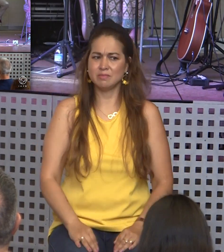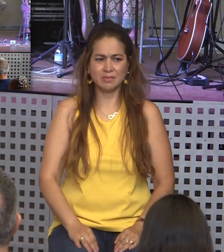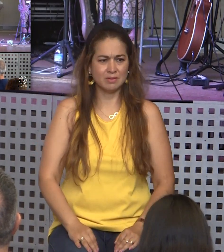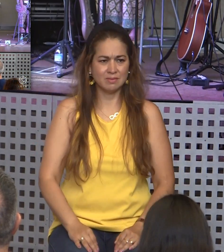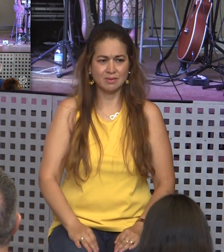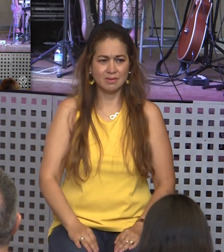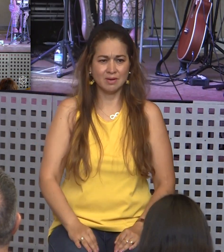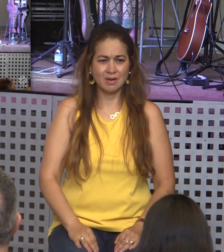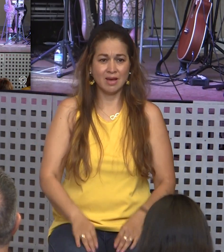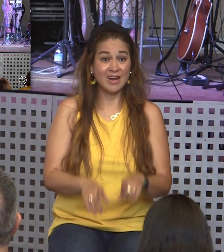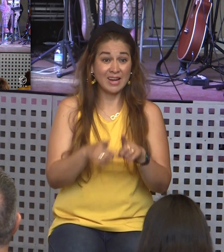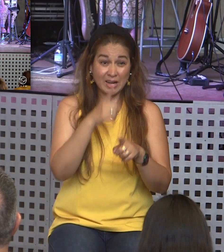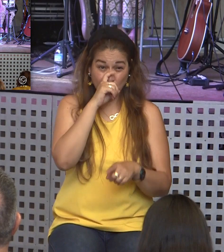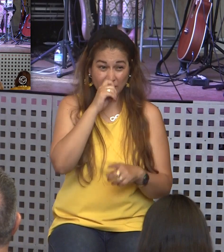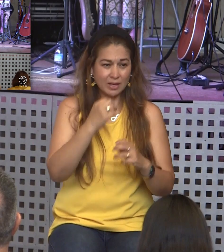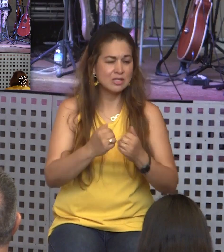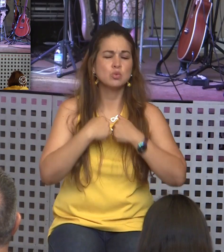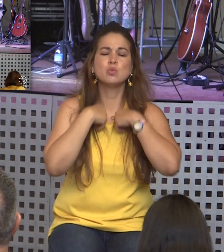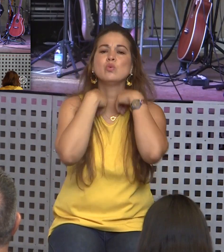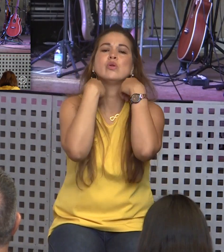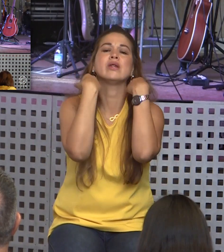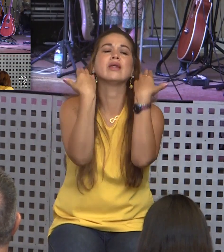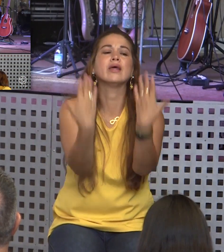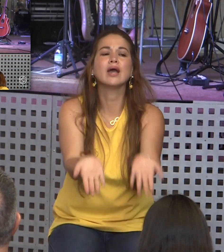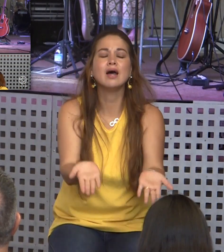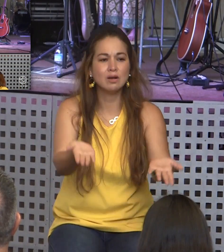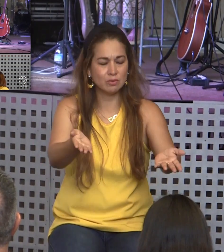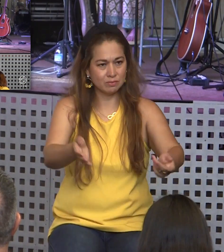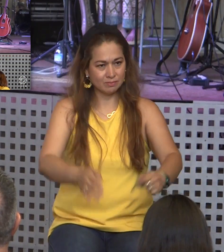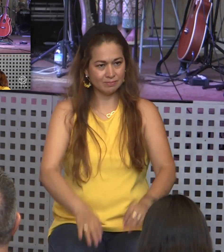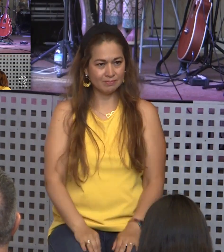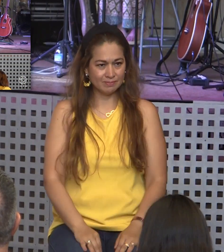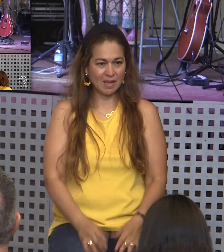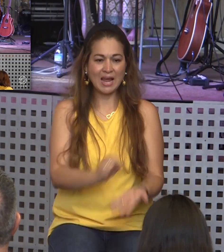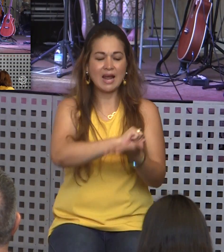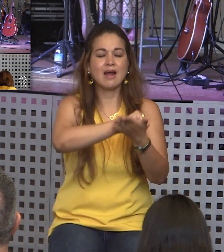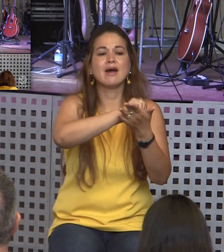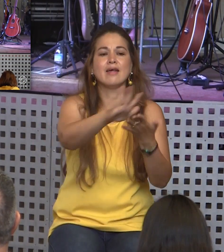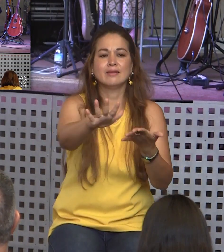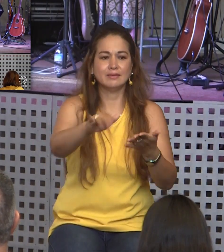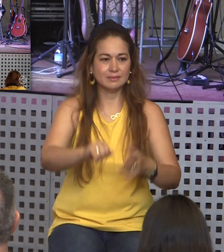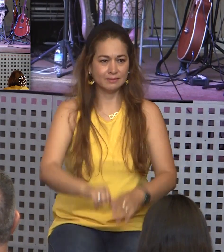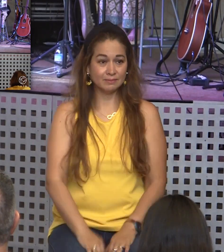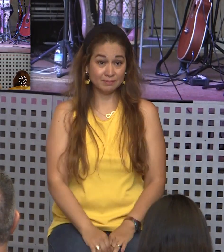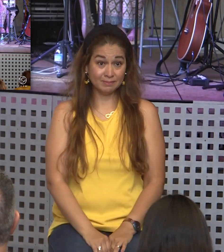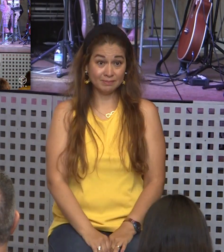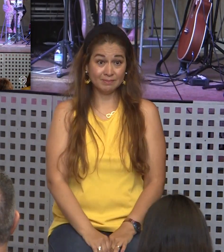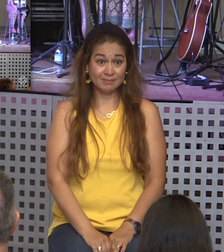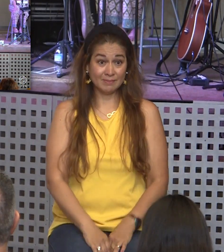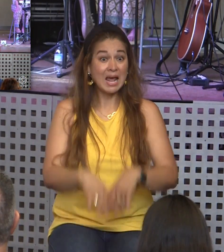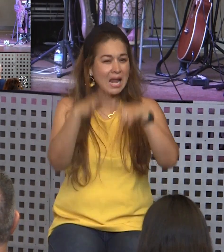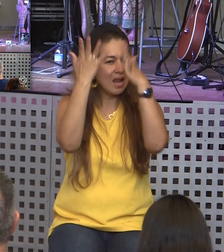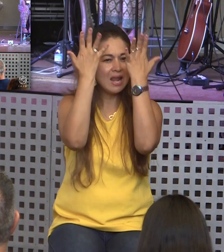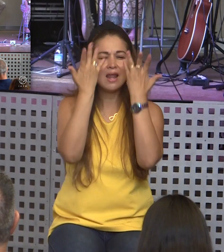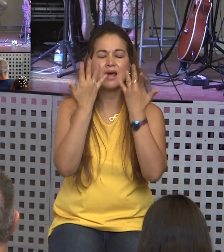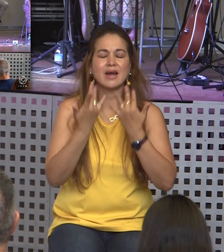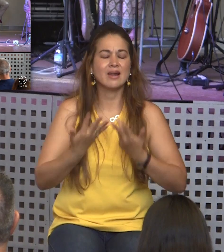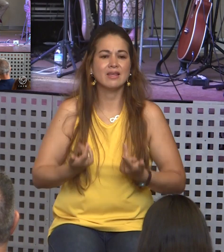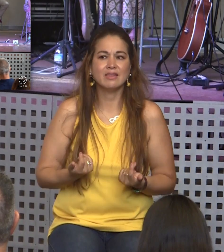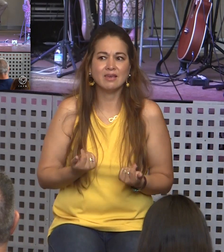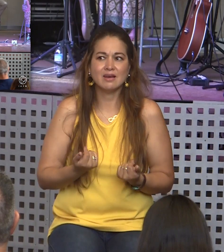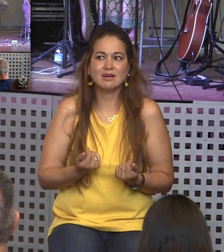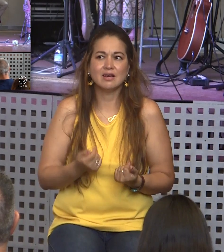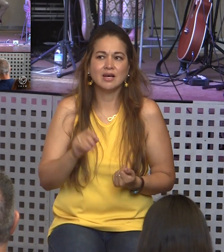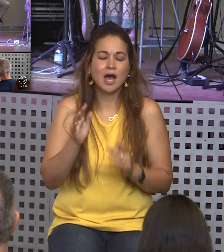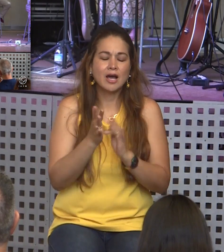porque Cristo es la gracia de Dios para nuestras vidas. No creo que predique mucho hoy, pero vamos.